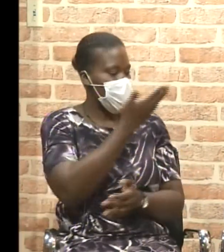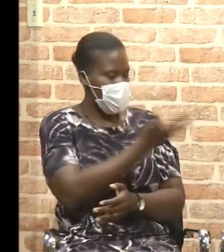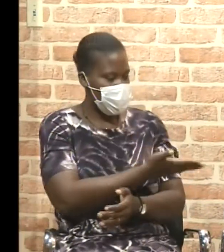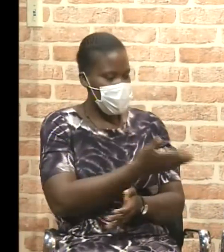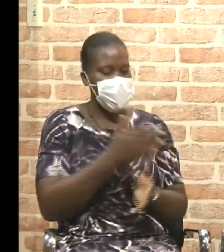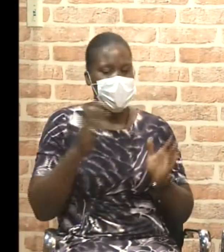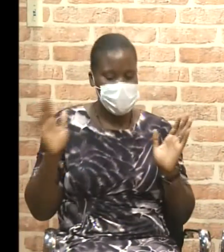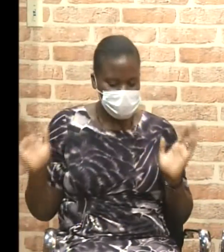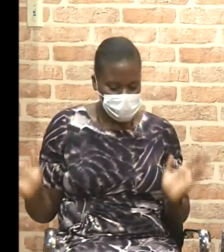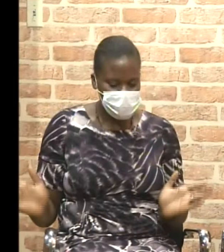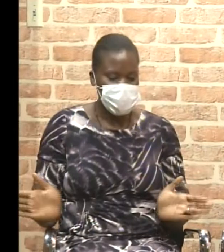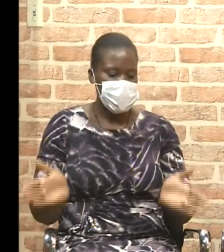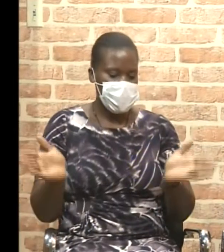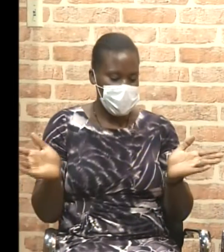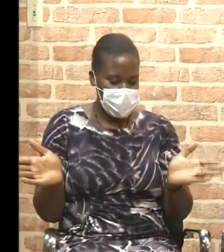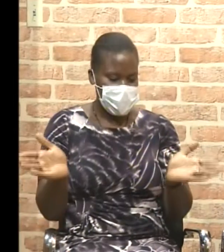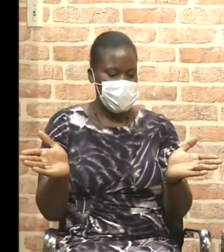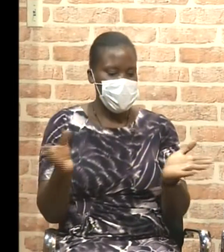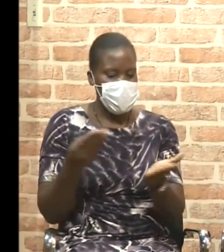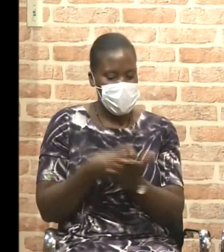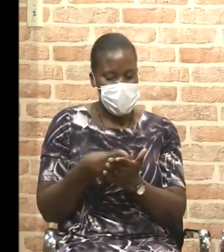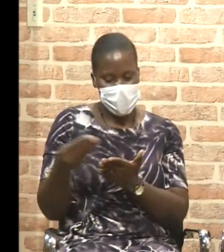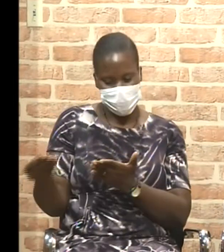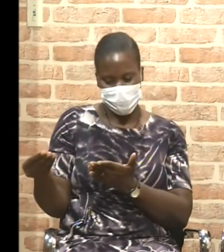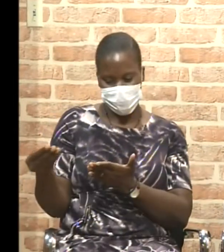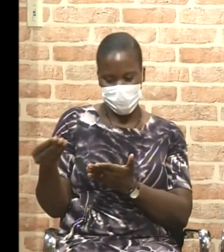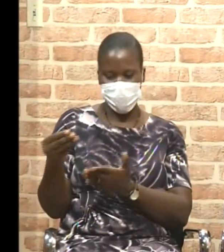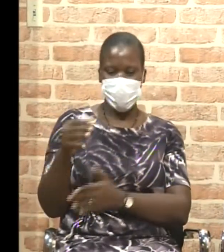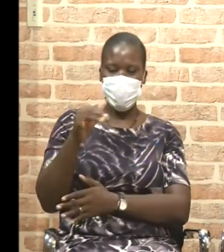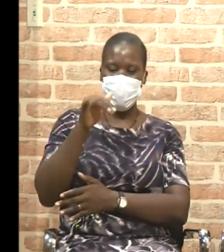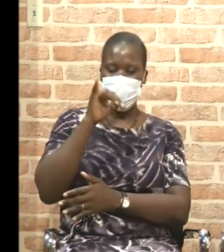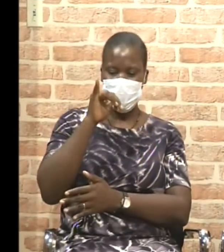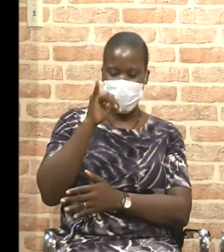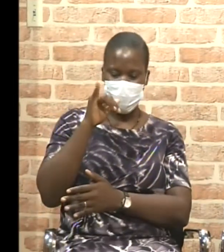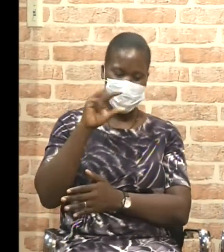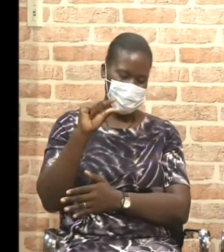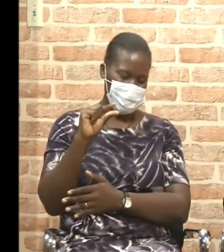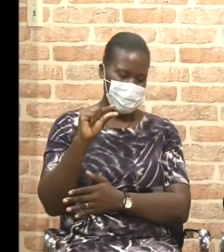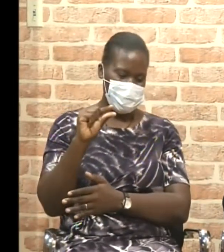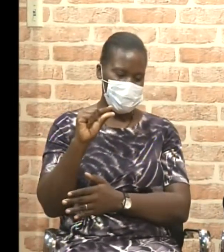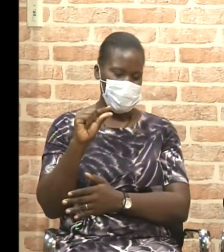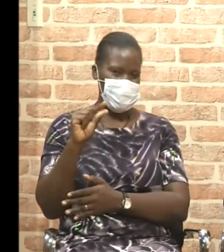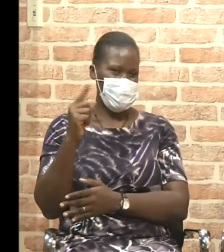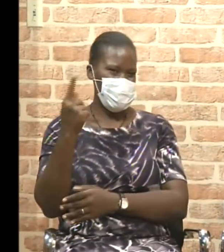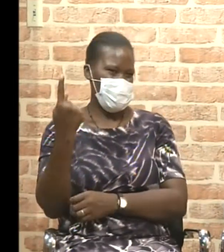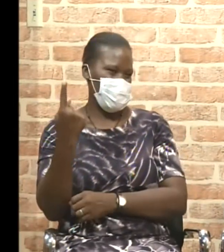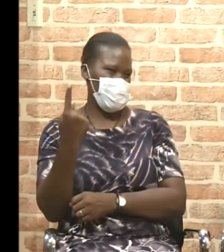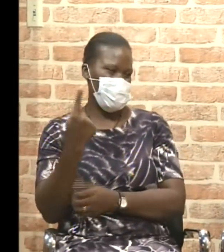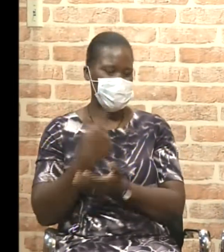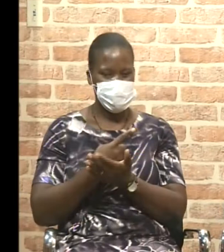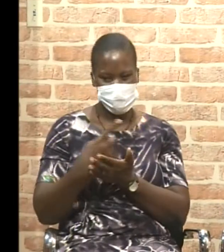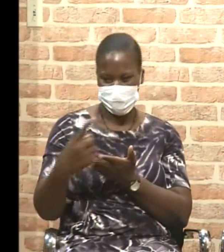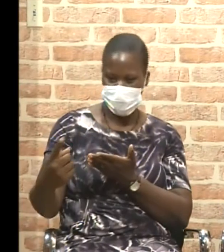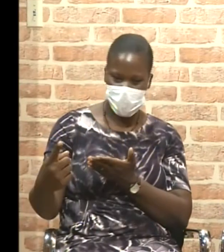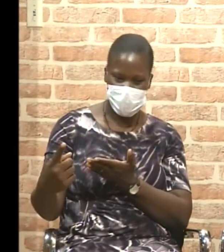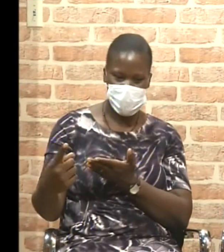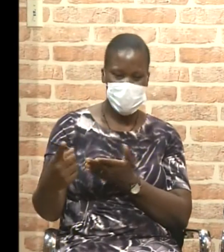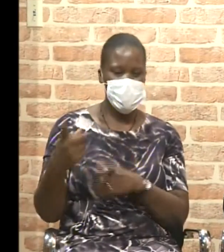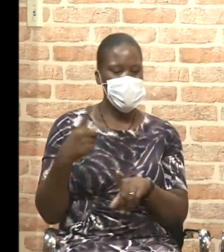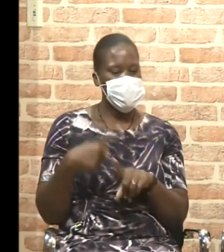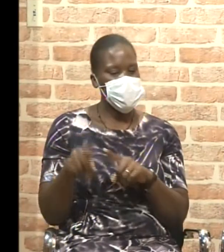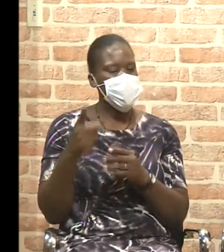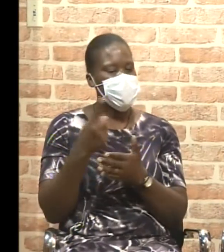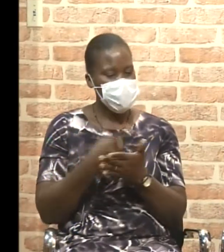à faire. Parce que même si on achète un petit bidon sanitaire, par exemple, il a fait une semaine à la rigueur. Maintenant, qui ça nous fait,